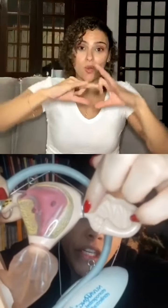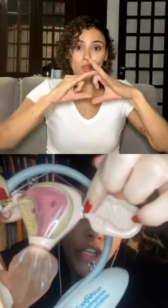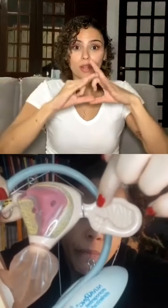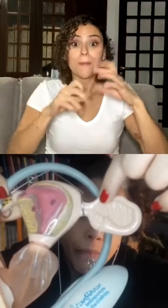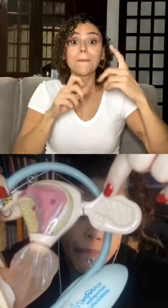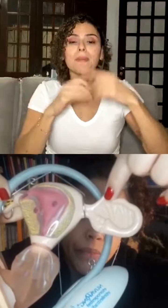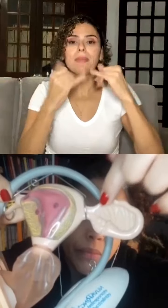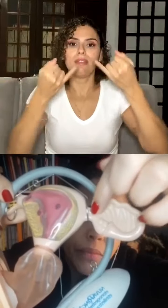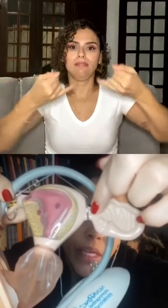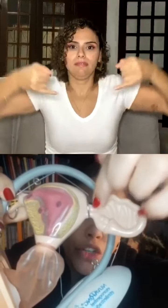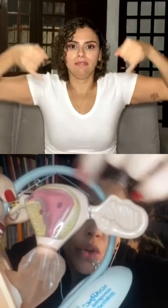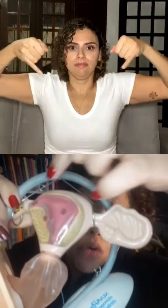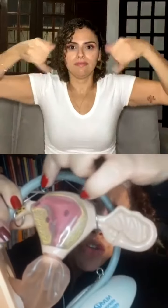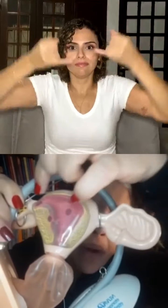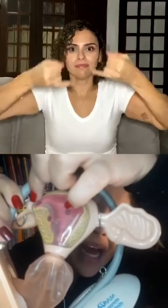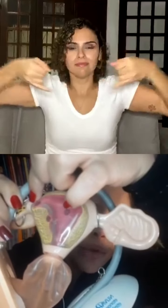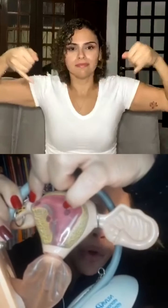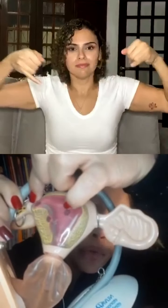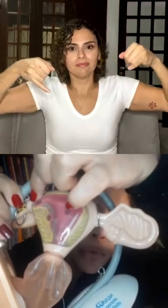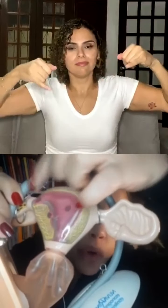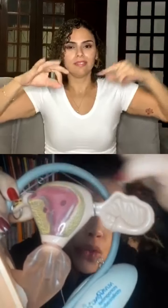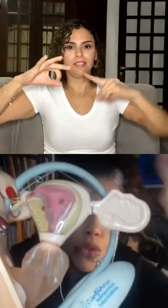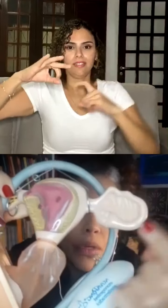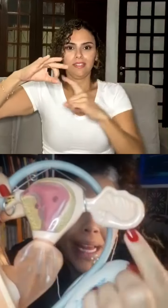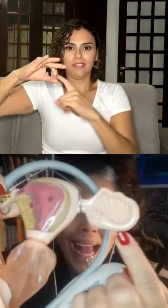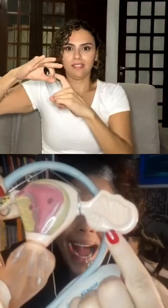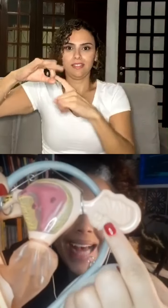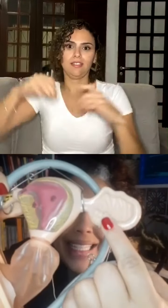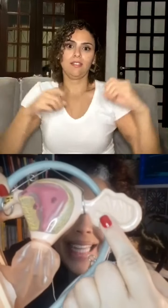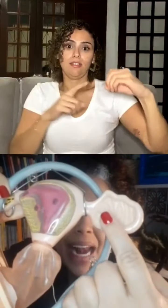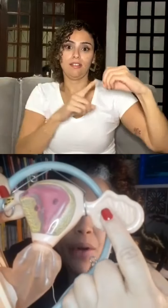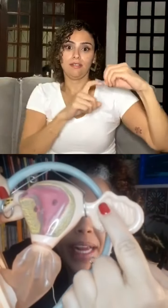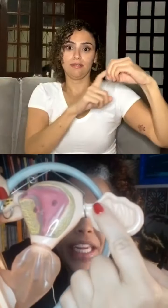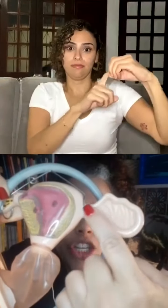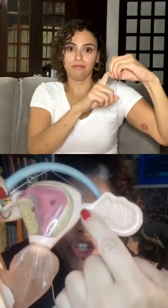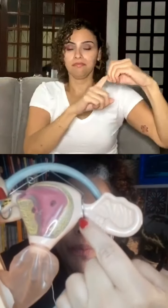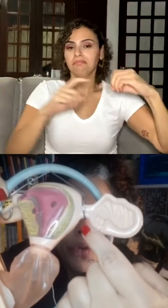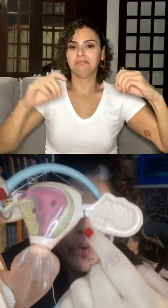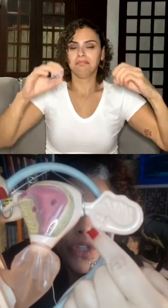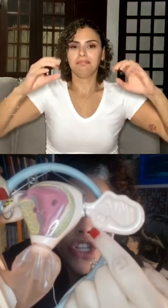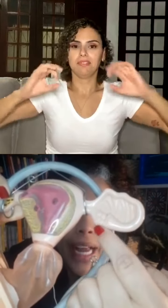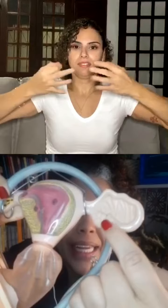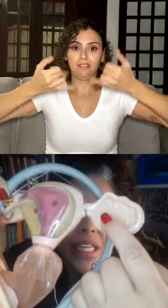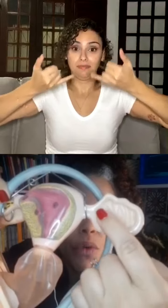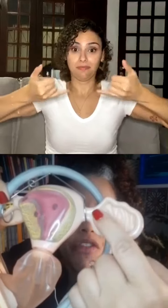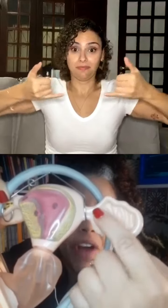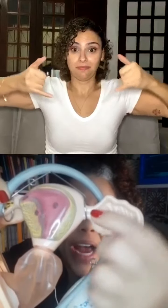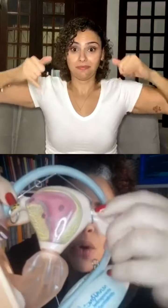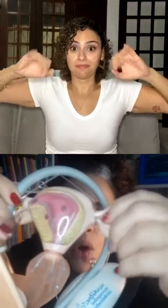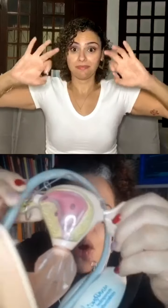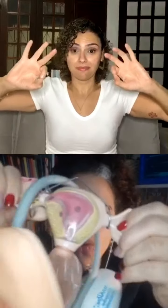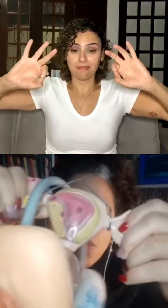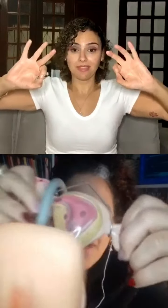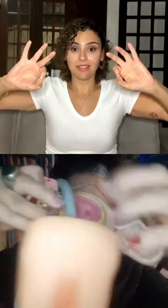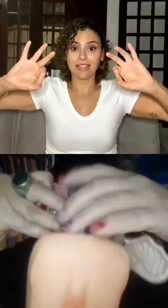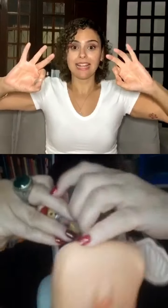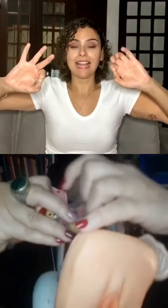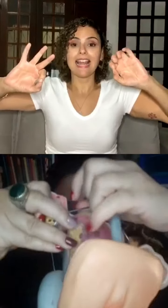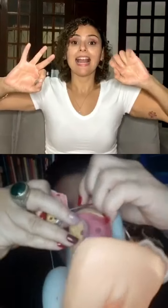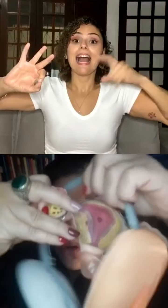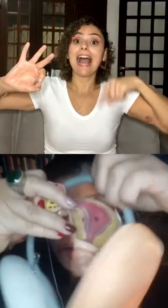trompas, ou de um lado ou do outro. A célula que a gente produz está aqui no ovário, ou de um